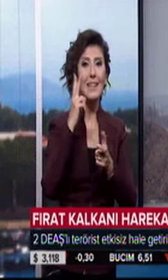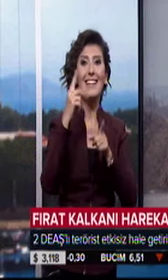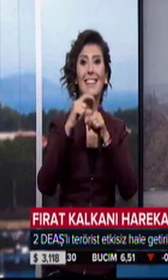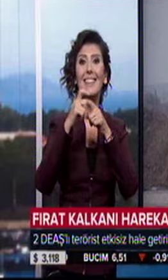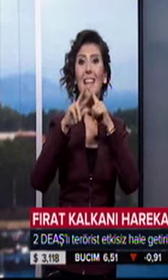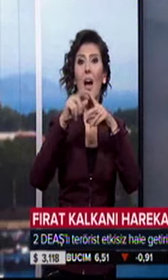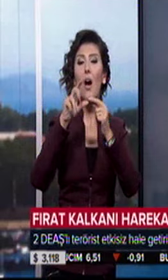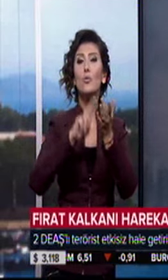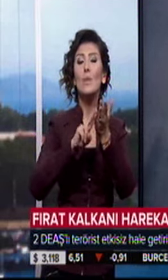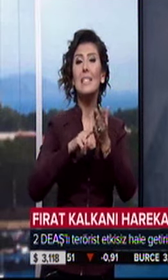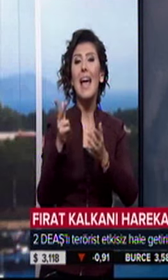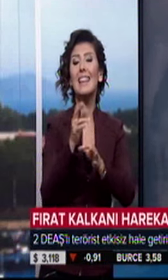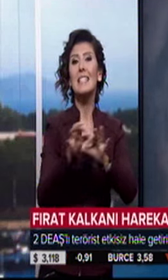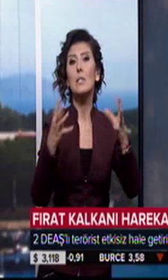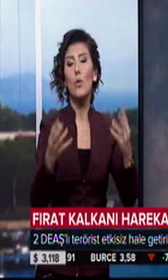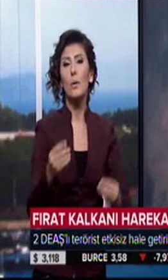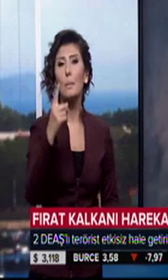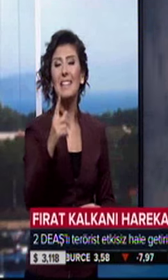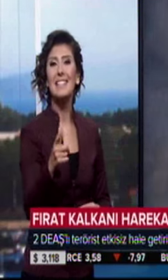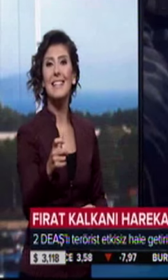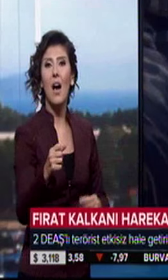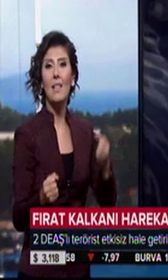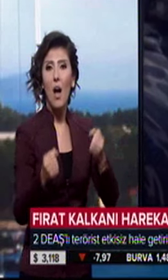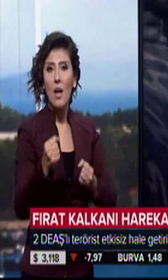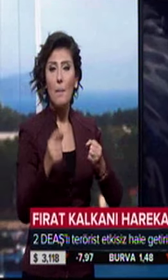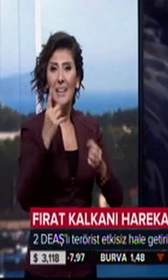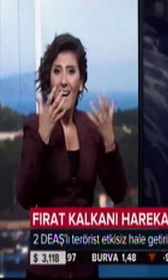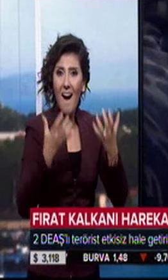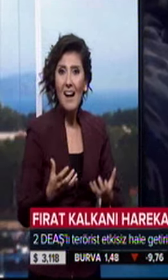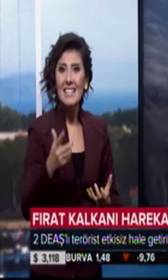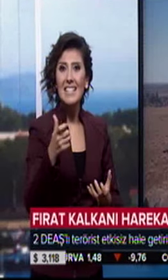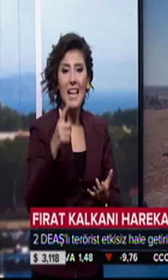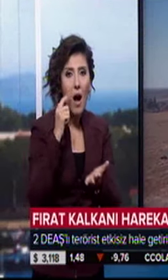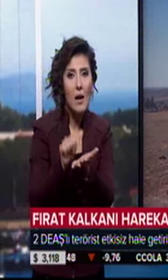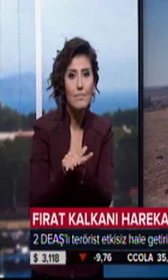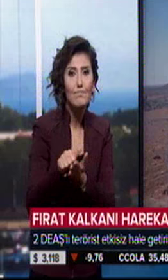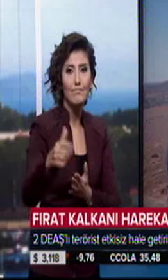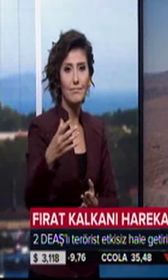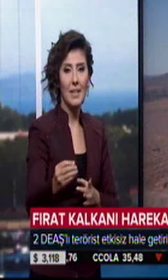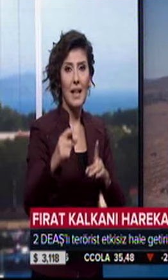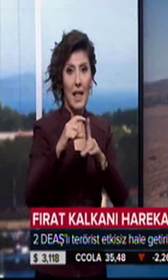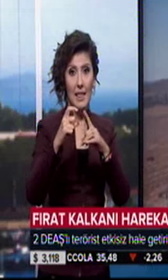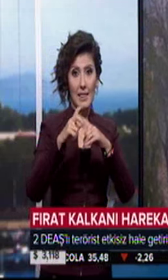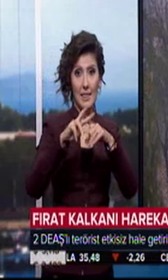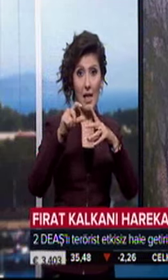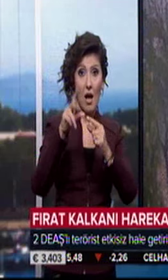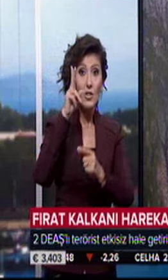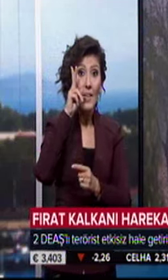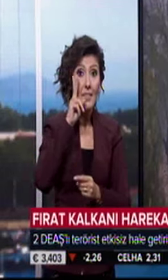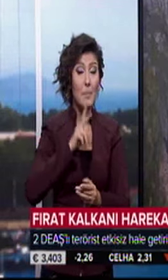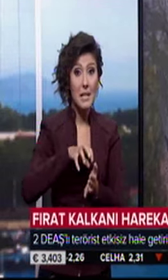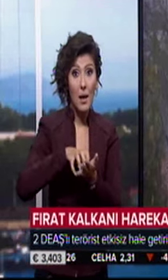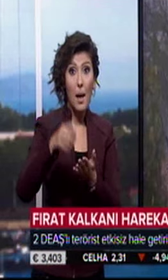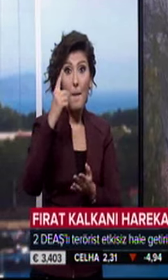mensubu etkisiz hale getirildi. Bir silahlı araç ve bir ağır silah imha edildi. DEAŞ'tan